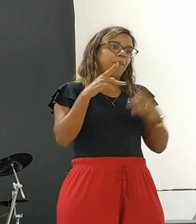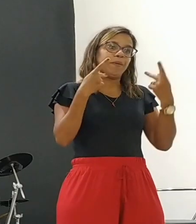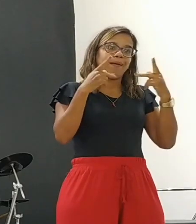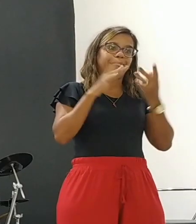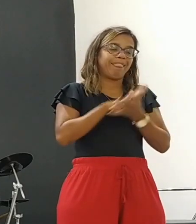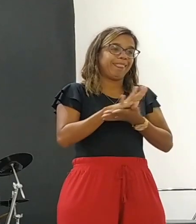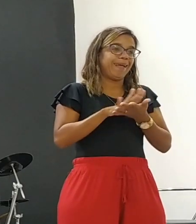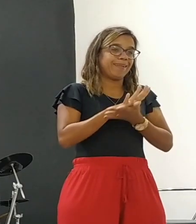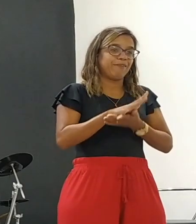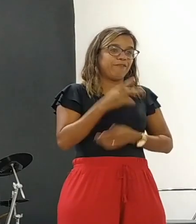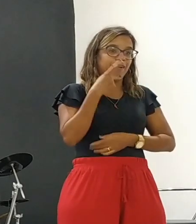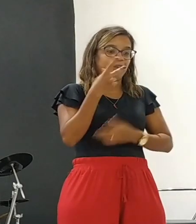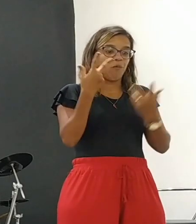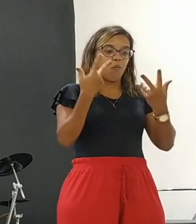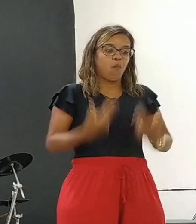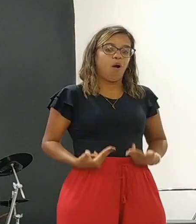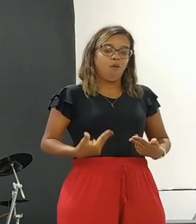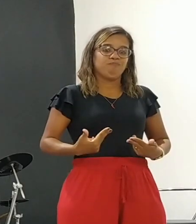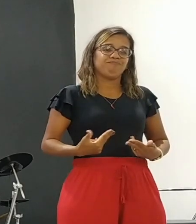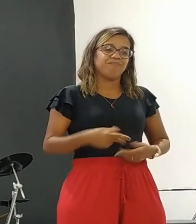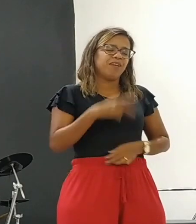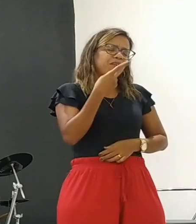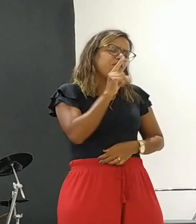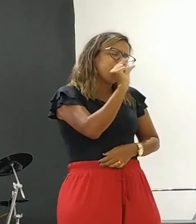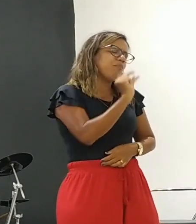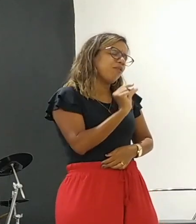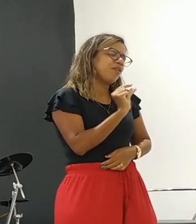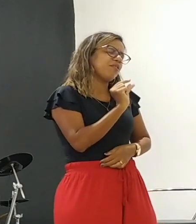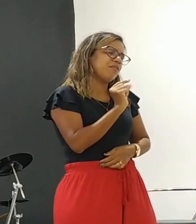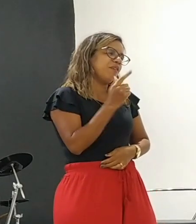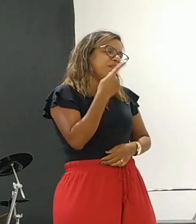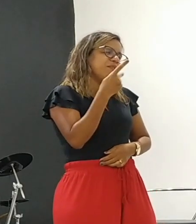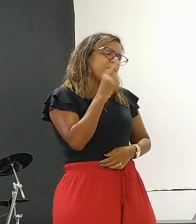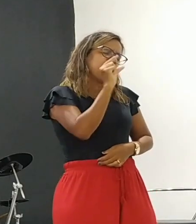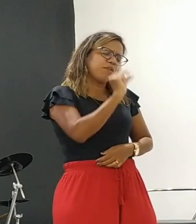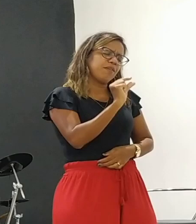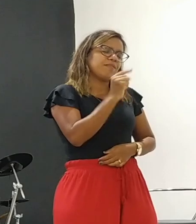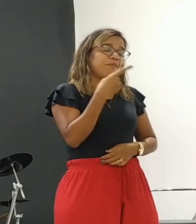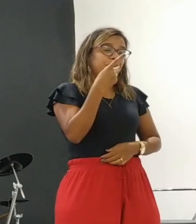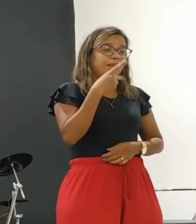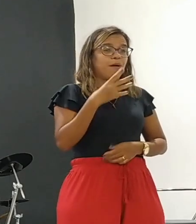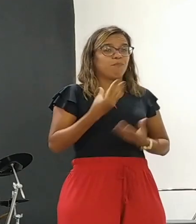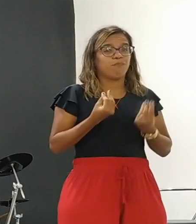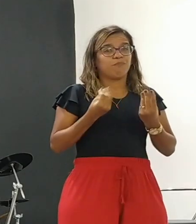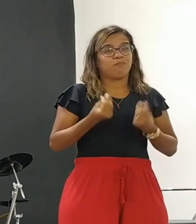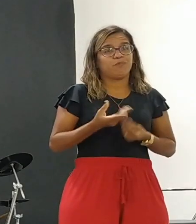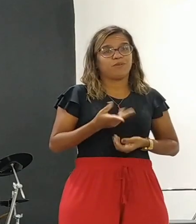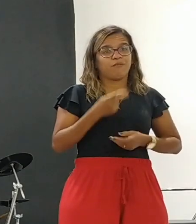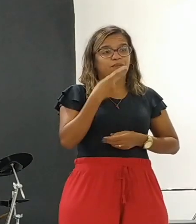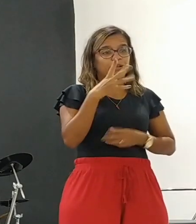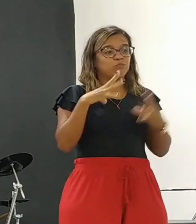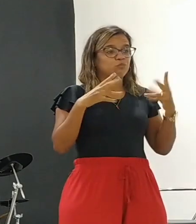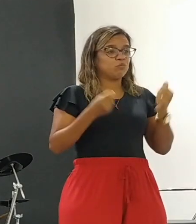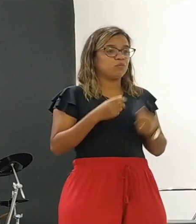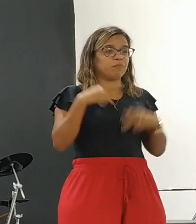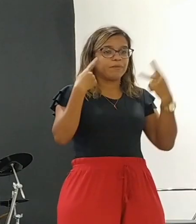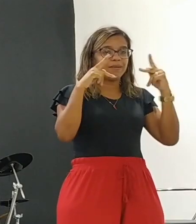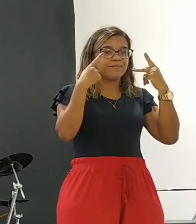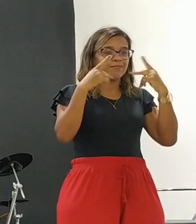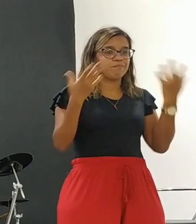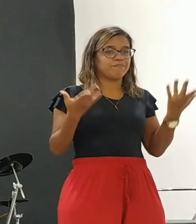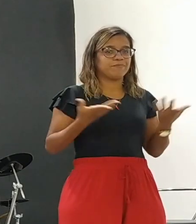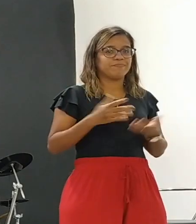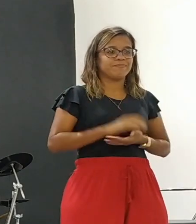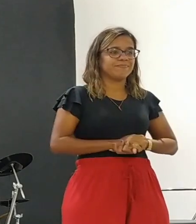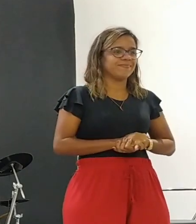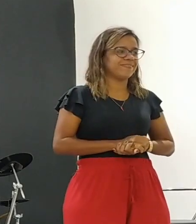porque ele está falando a mesma coisa que eu. Eu falei, Cleiton, fala um pouquinho, por favor. Amém? Mas então a gente tem